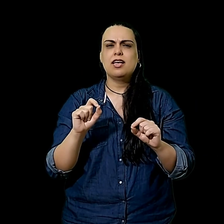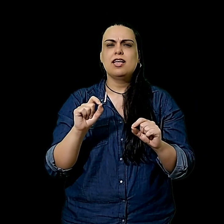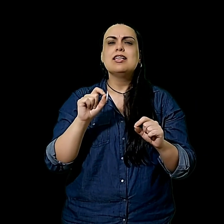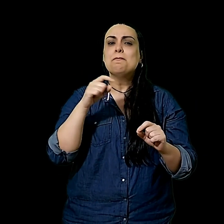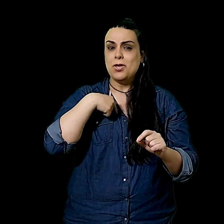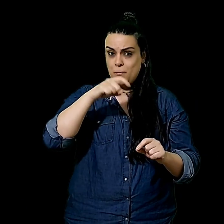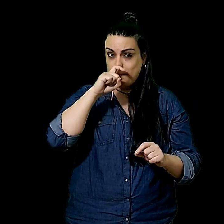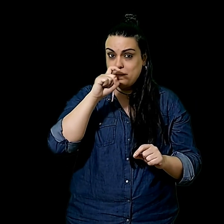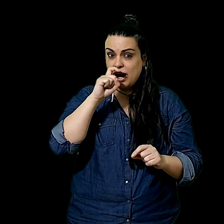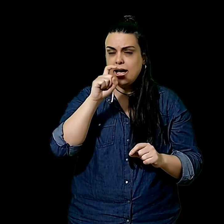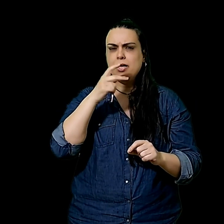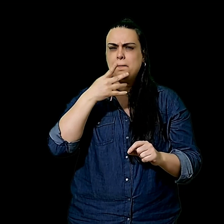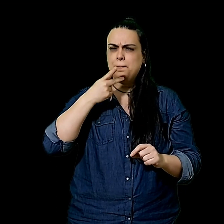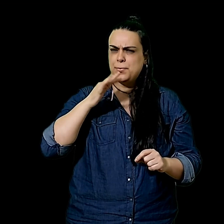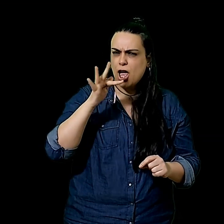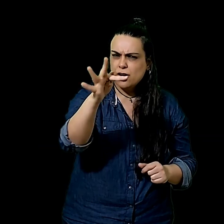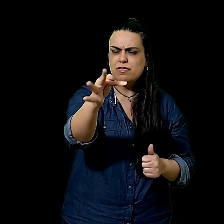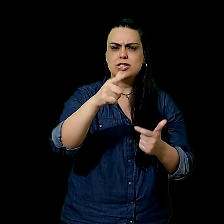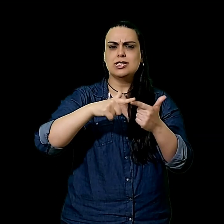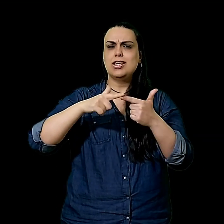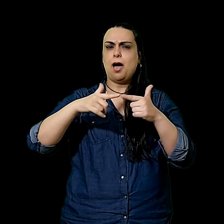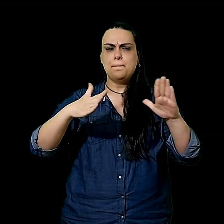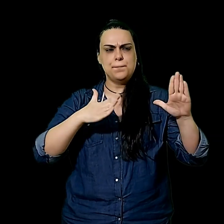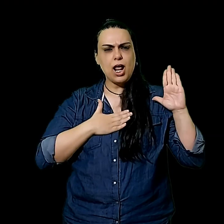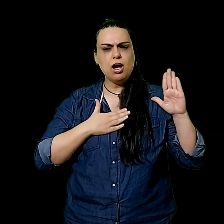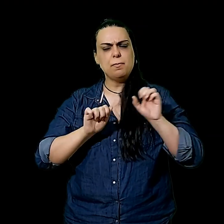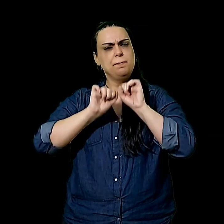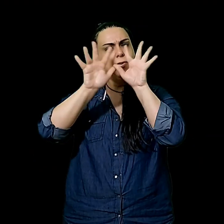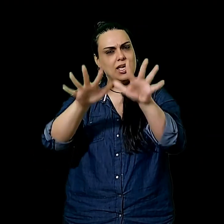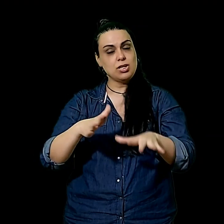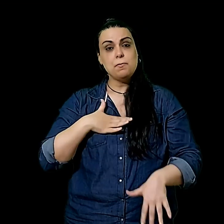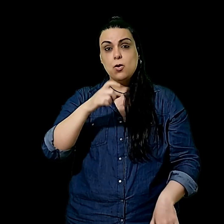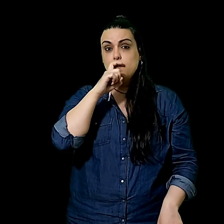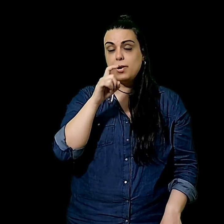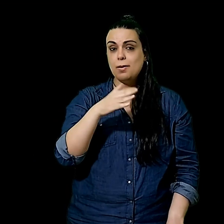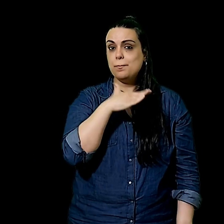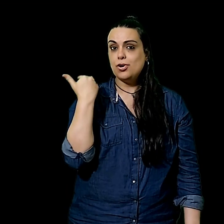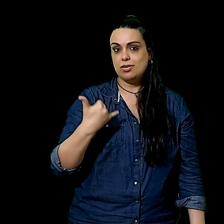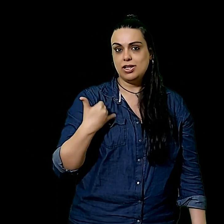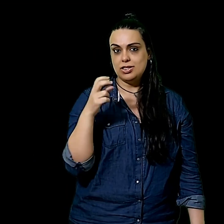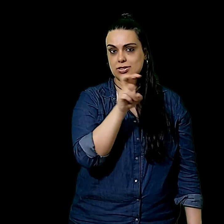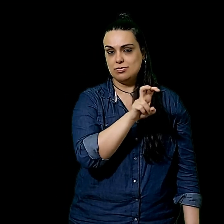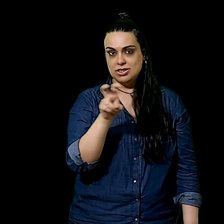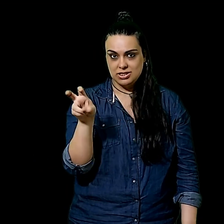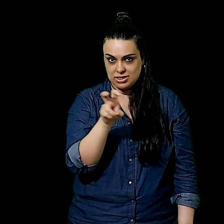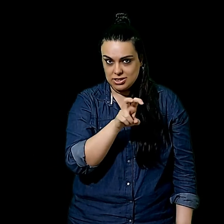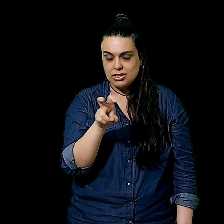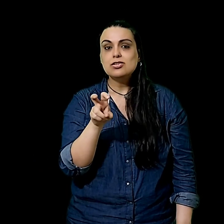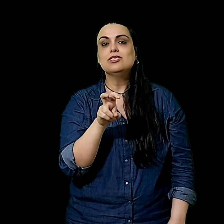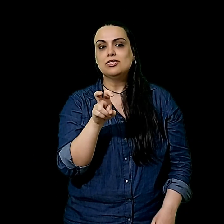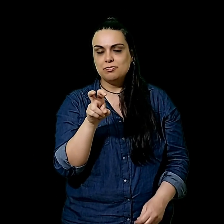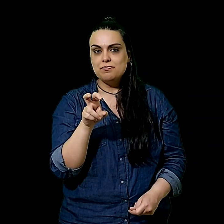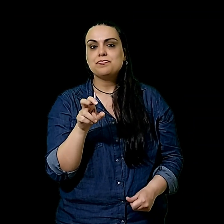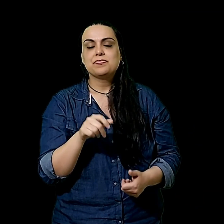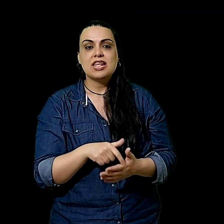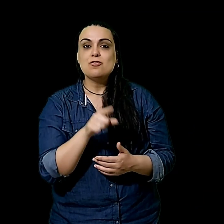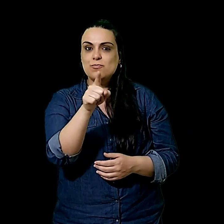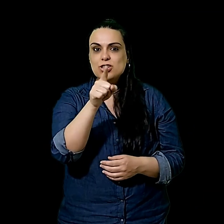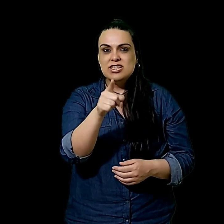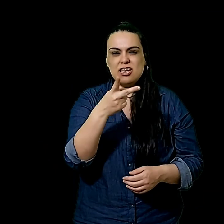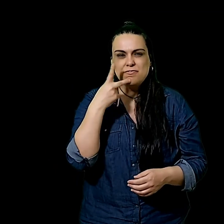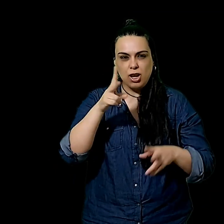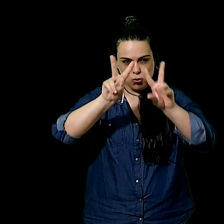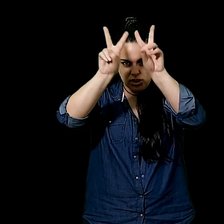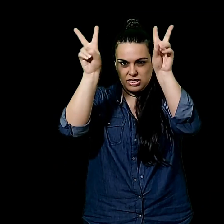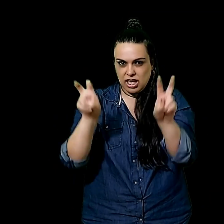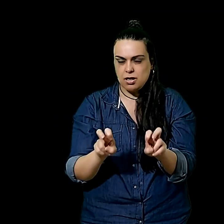promessas, profecias que foram proferidas da boca dele. Meu pai morreu aos 55 anos de idade e quando você falou o tema de